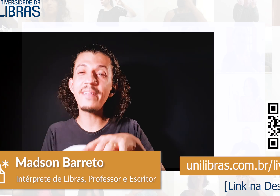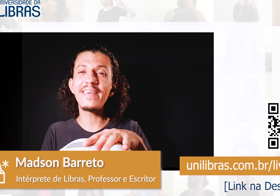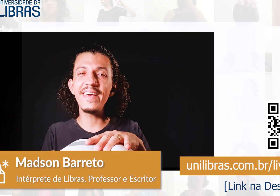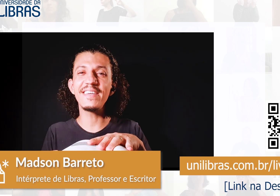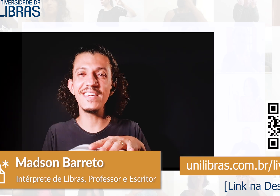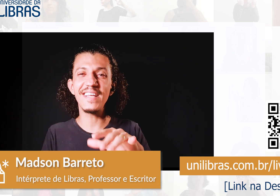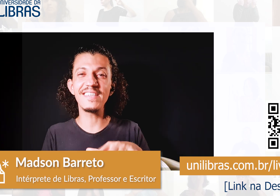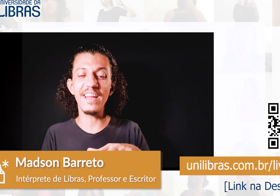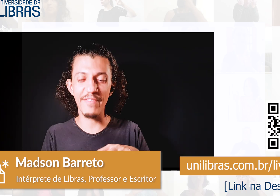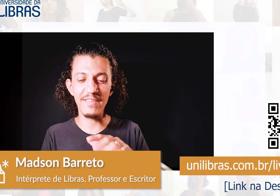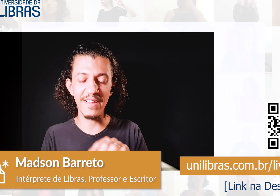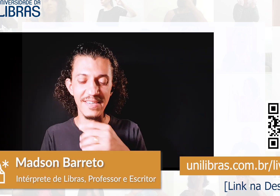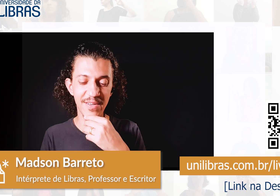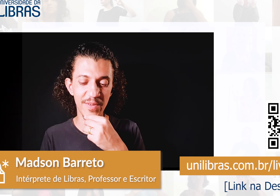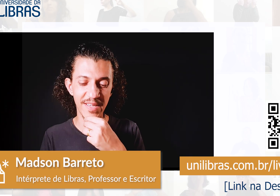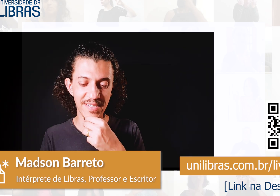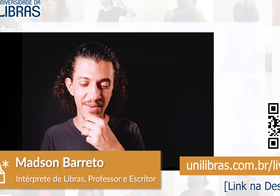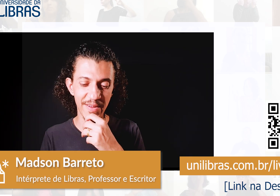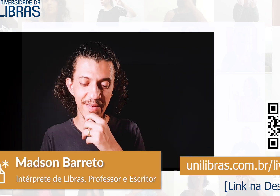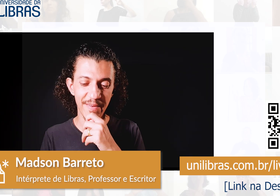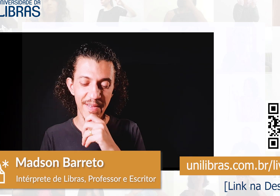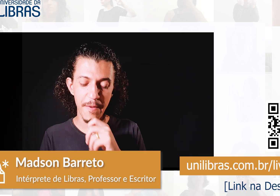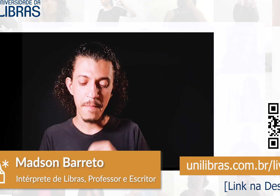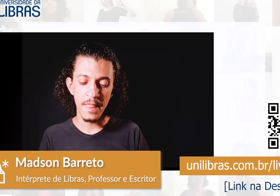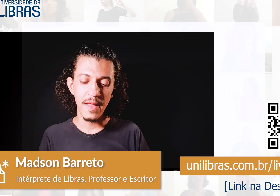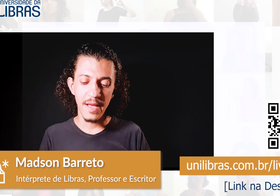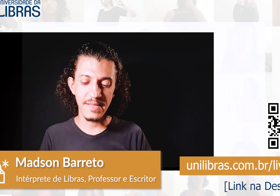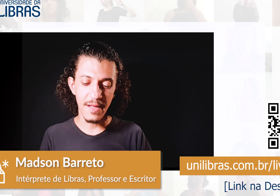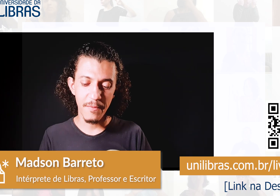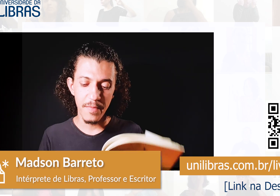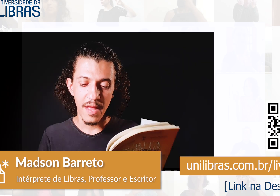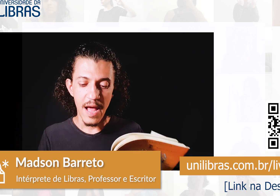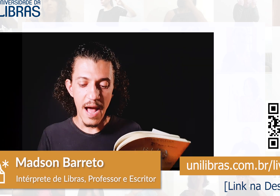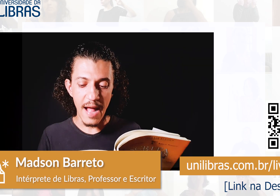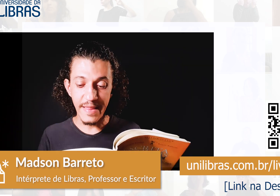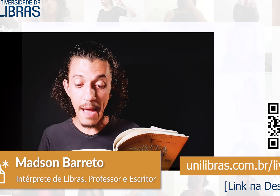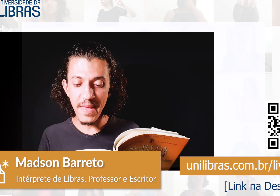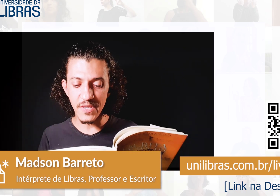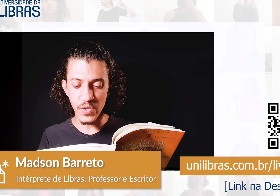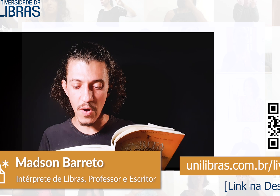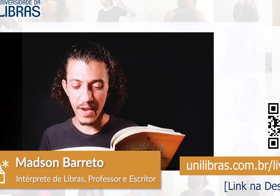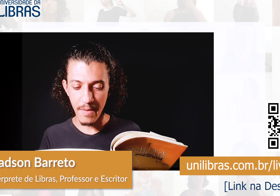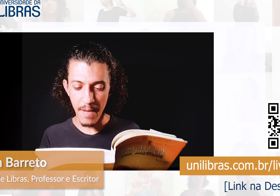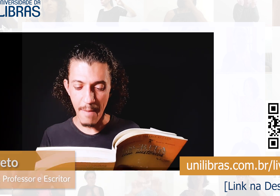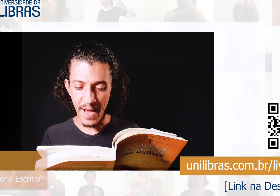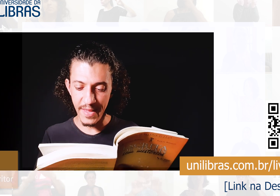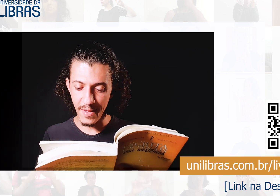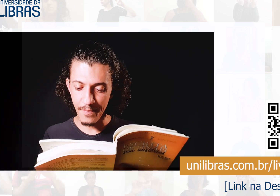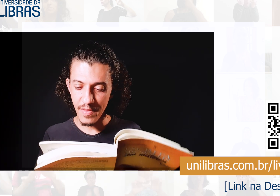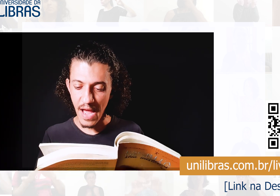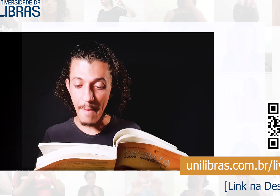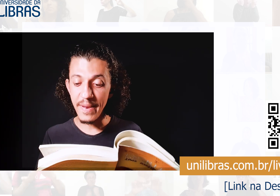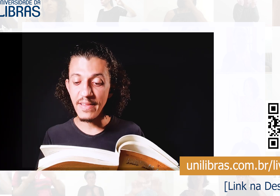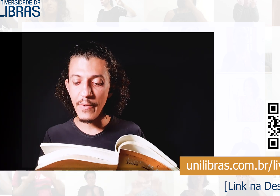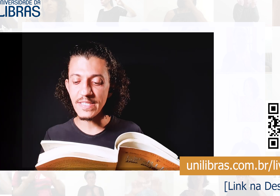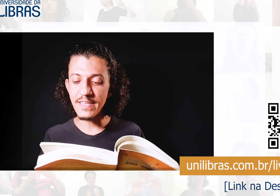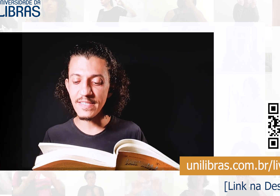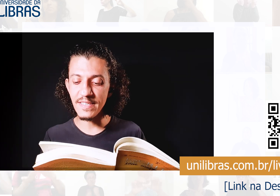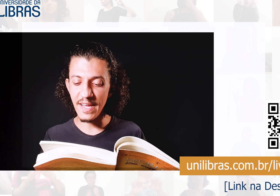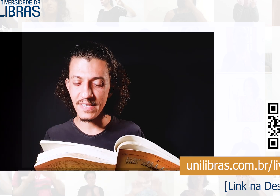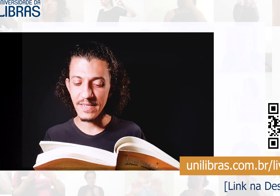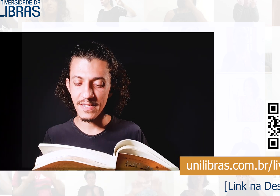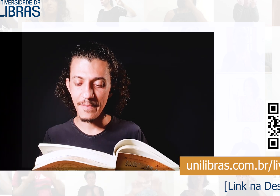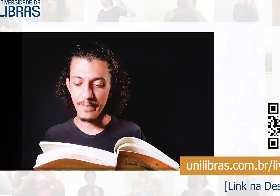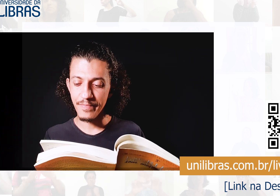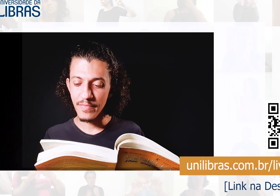Nesse momento aqui que a gente está escrevendo, né? A segunda edição, né? Exato. Até a minha sogra, a Maria, aprendeu a escrita